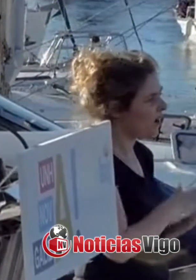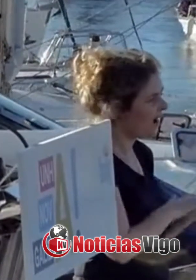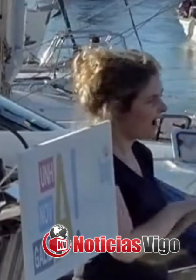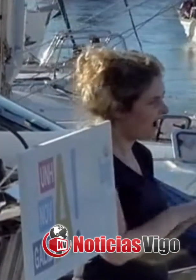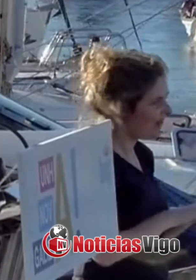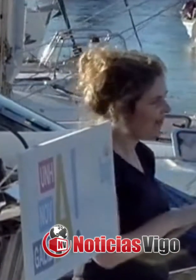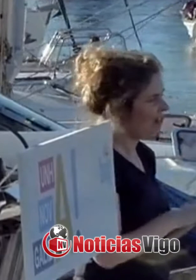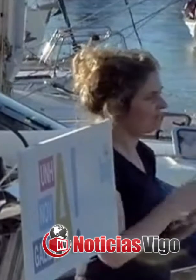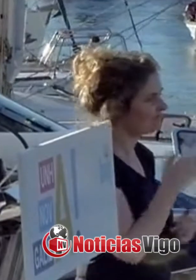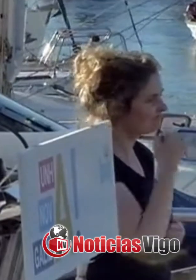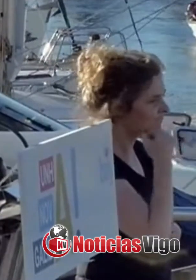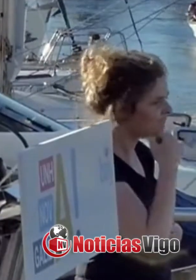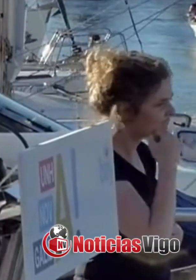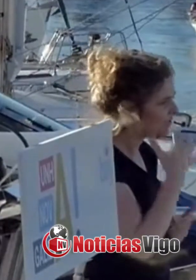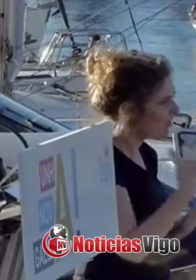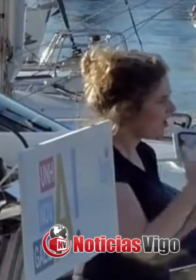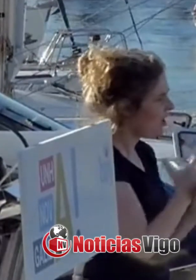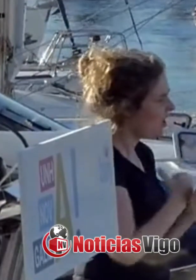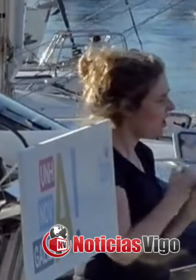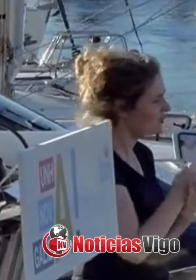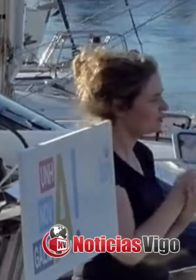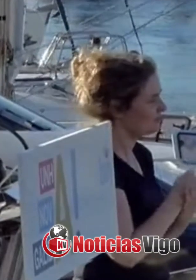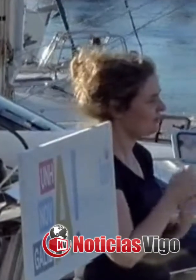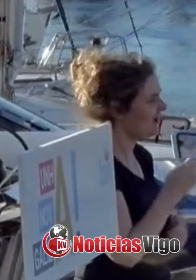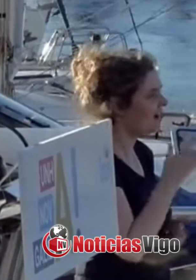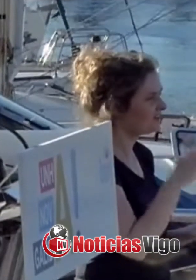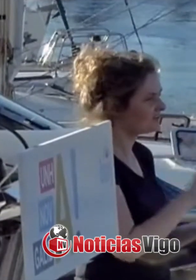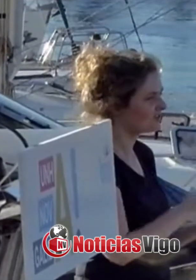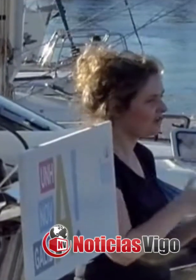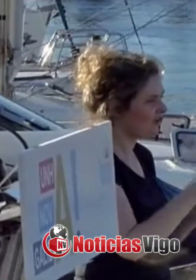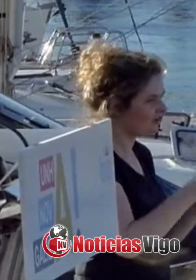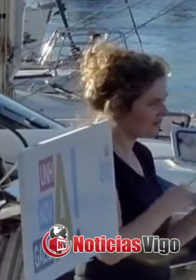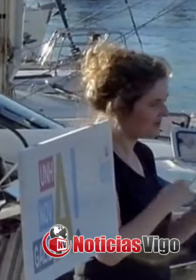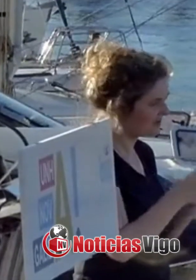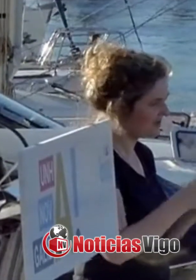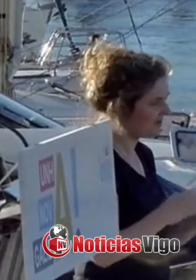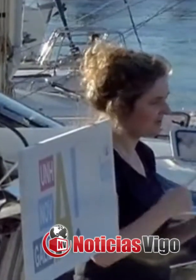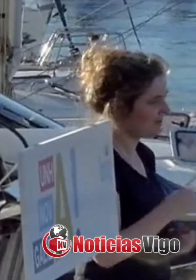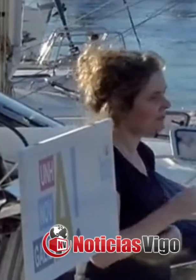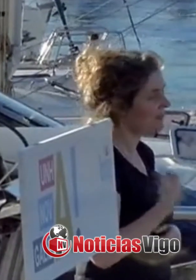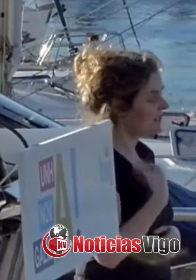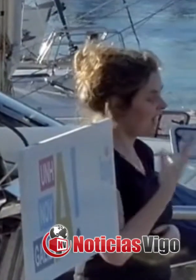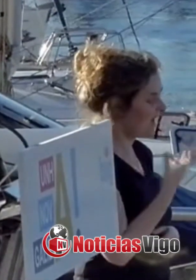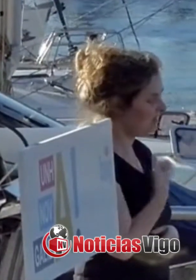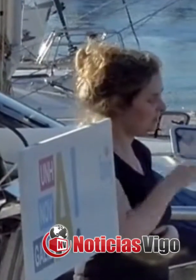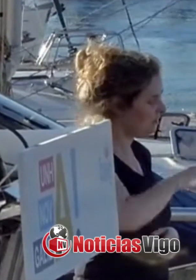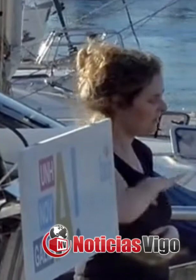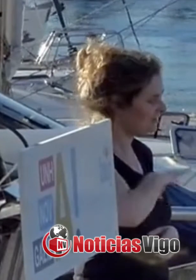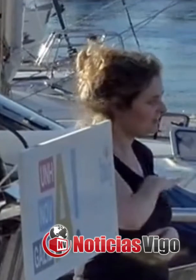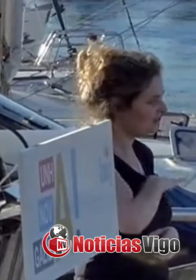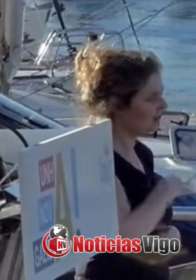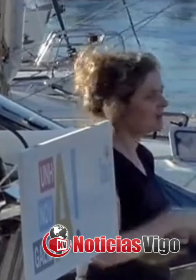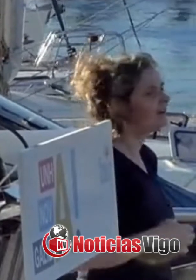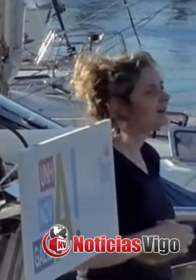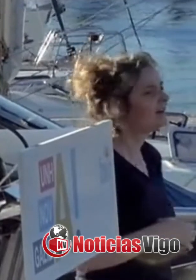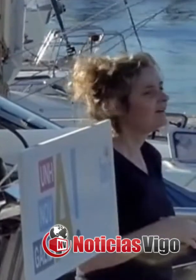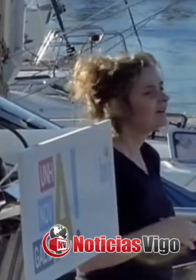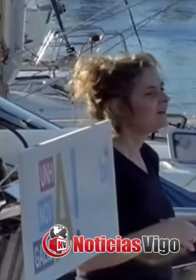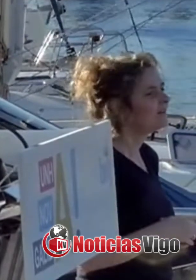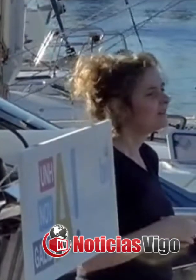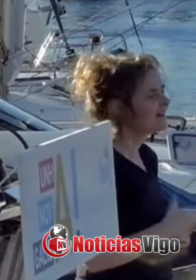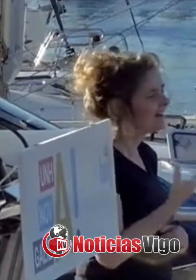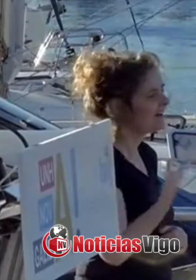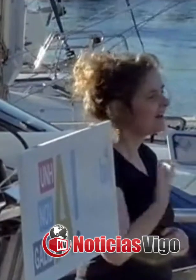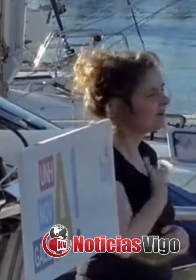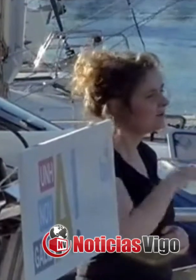súa fouteza ali en todas as encomendas que lle ten feito o Bloque Nacionalista Galego, desde o Concello de Pontevedra, desde o